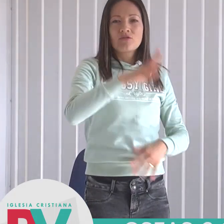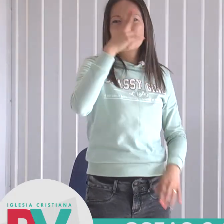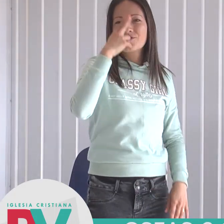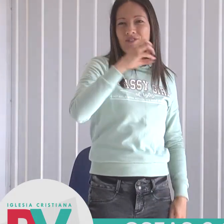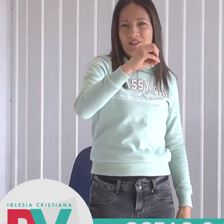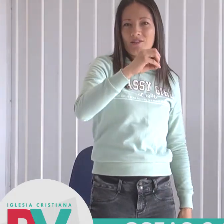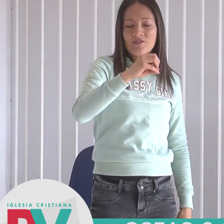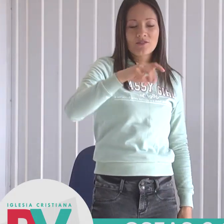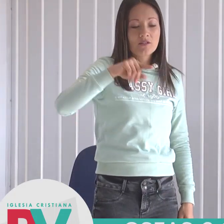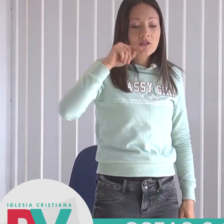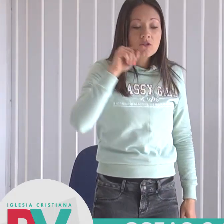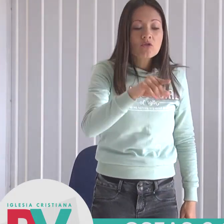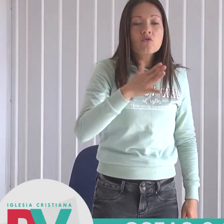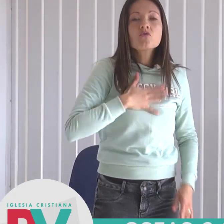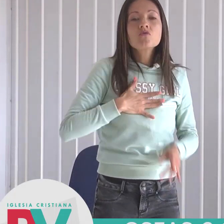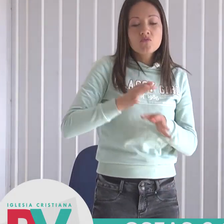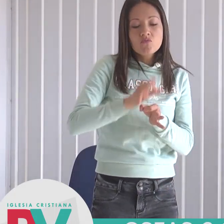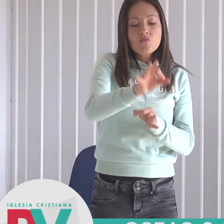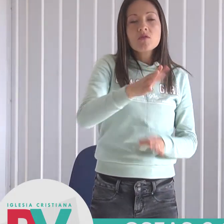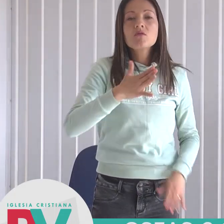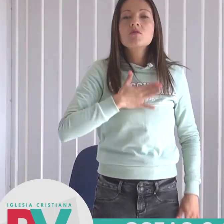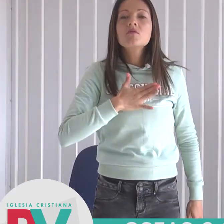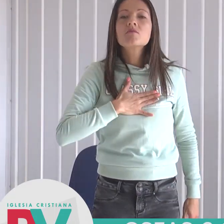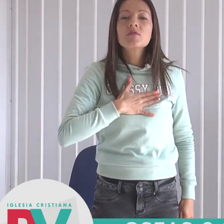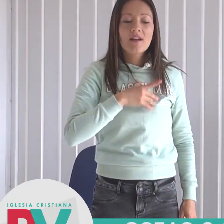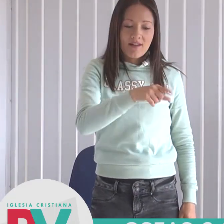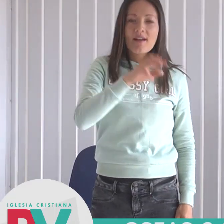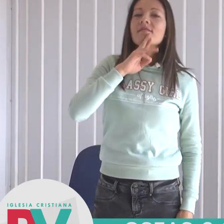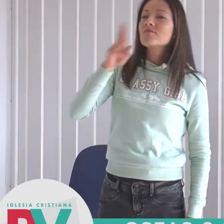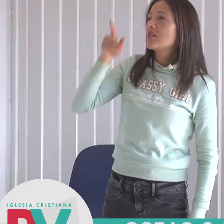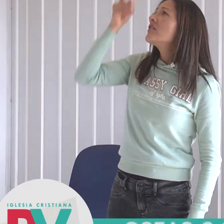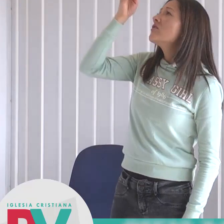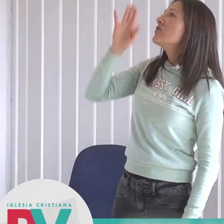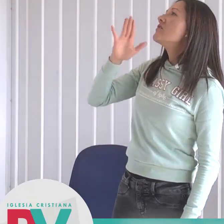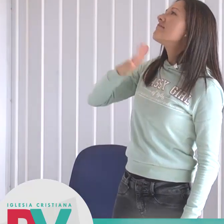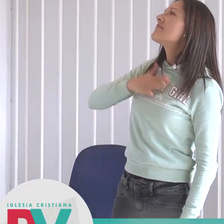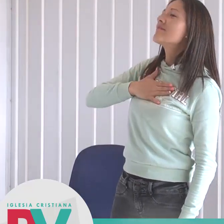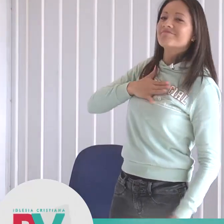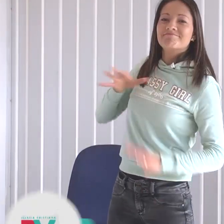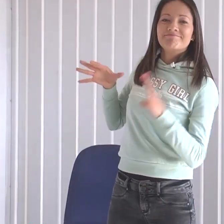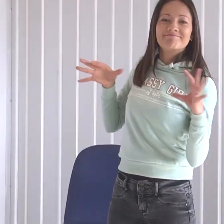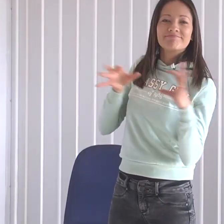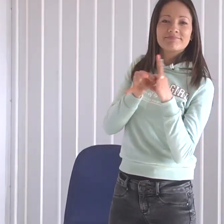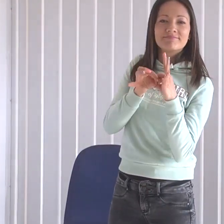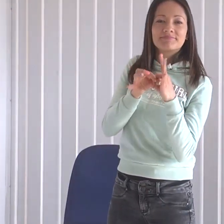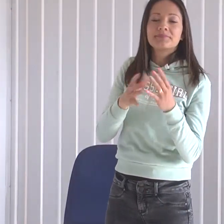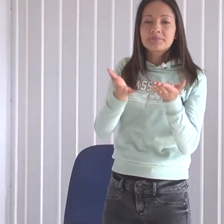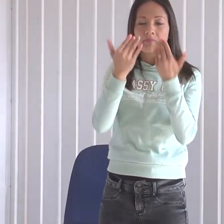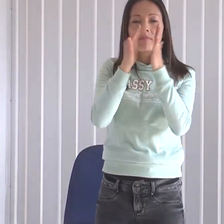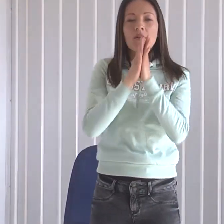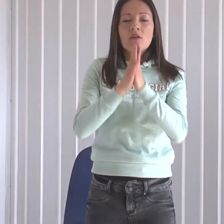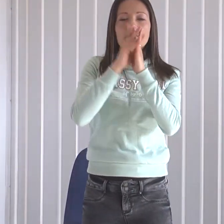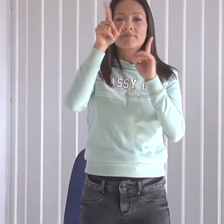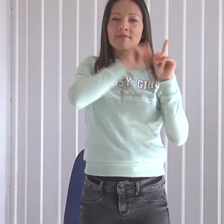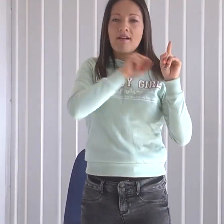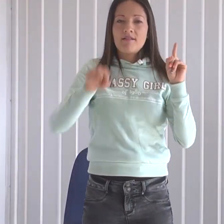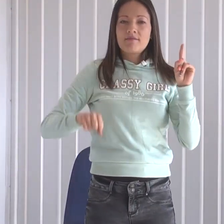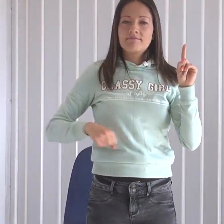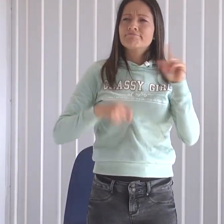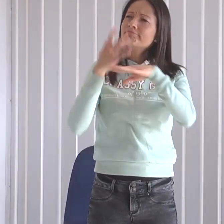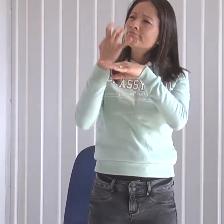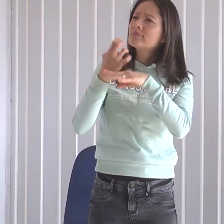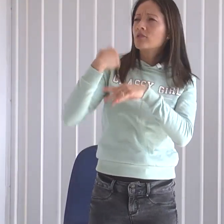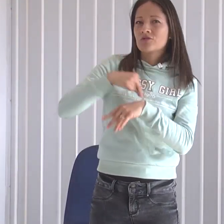Lo Anmi, tú eres pueblo mío, y él dirá, Dios mío. Oremos al Señor, pidiéndole que nosotros podamos ser